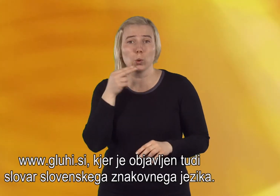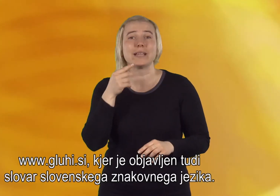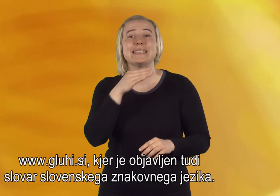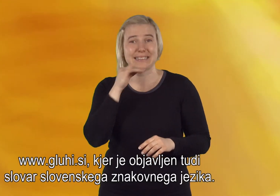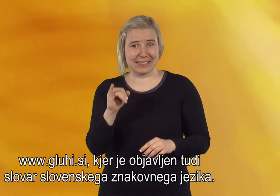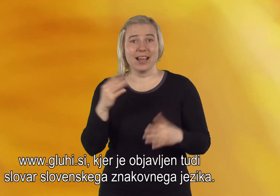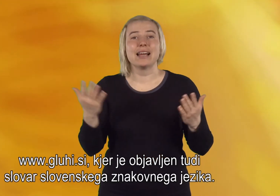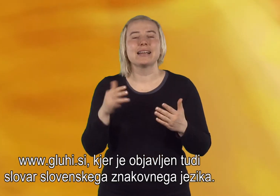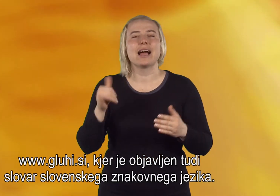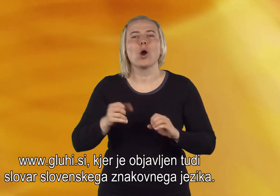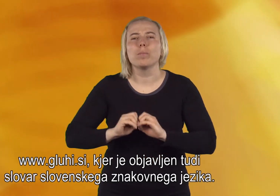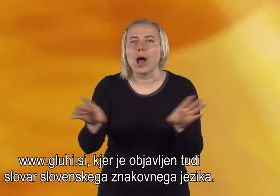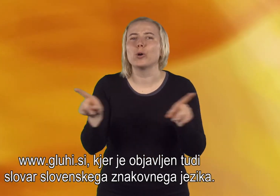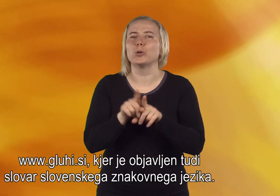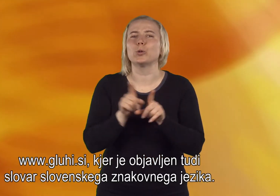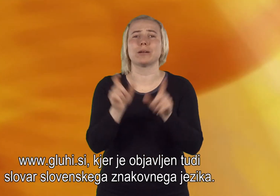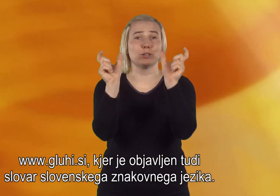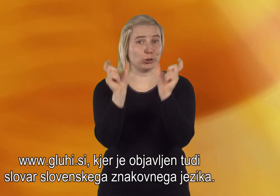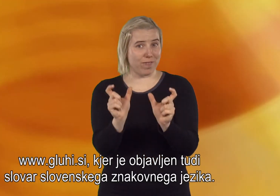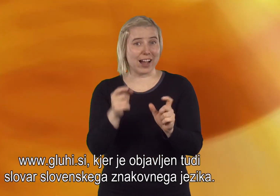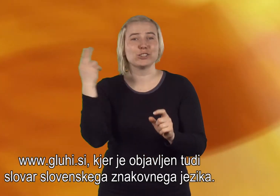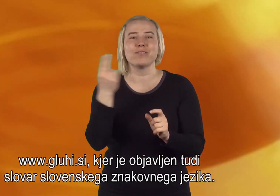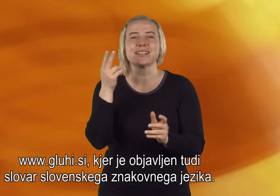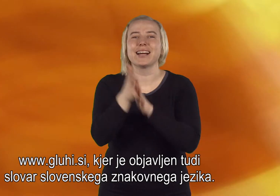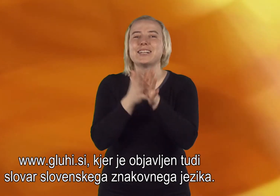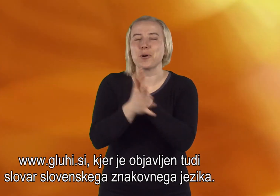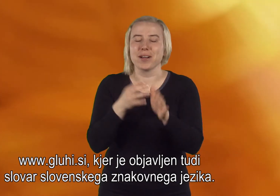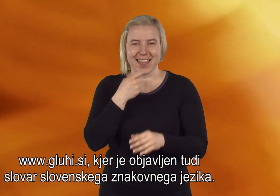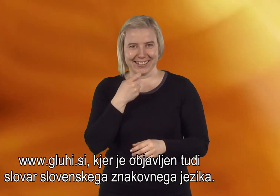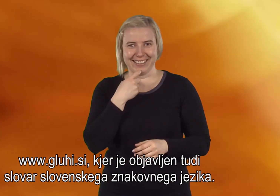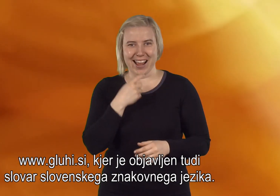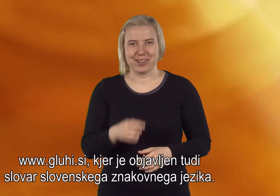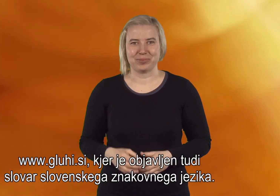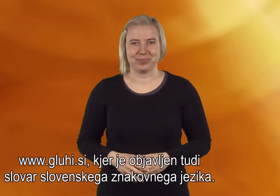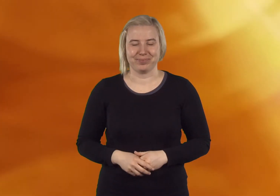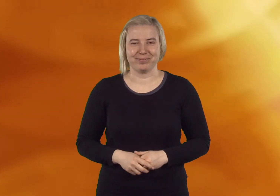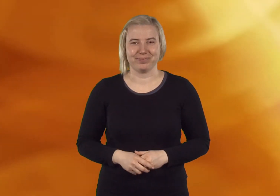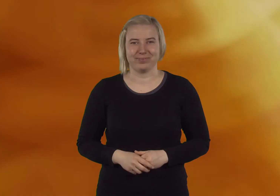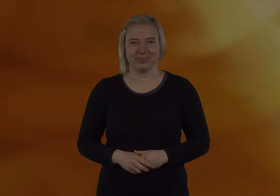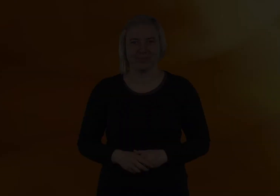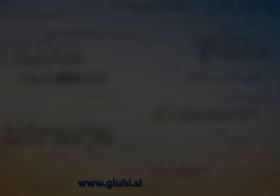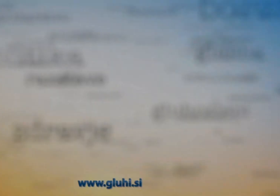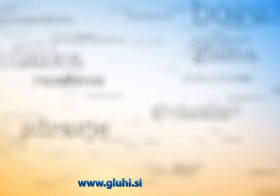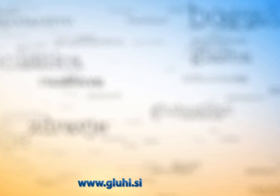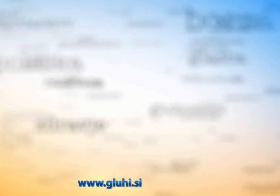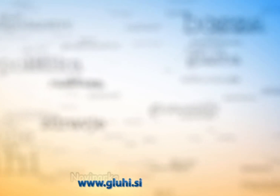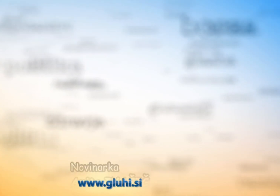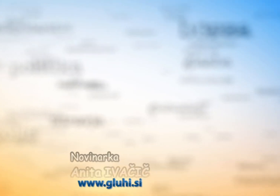televiziji gluhi.si, kjer je objavljen tudi slovar slovenskega znakovnega jezika.